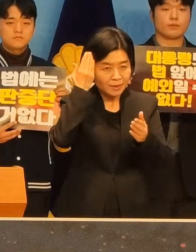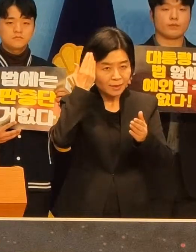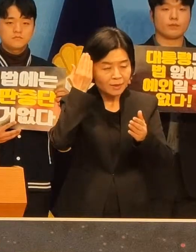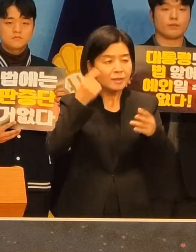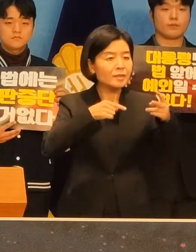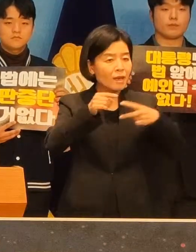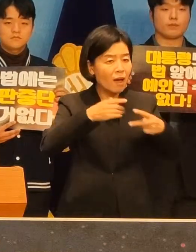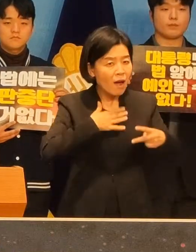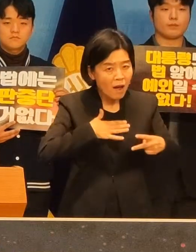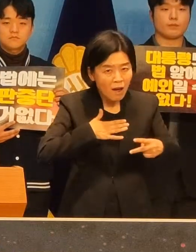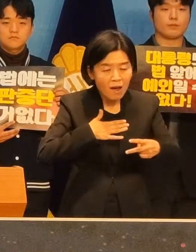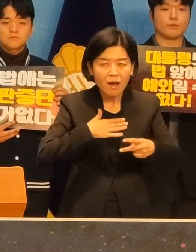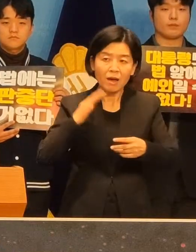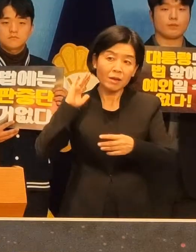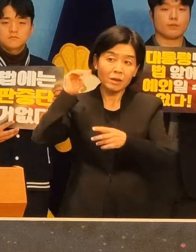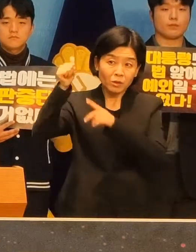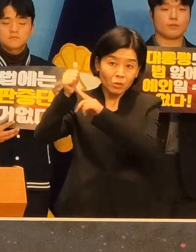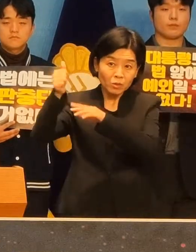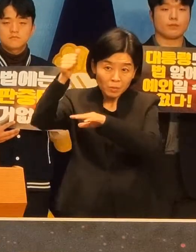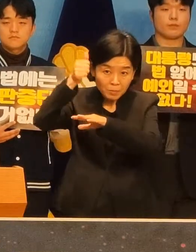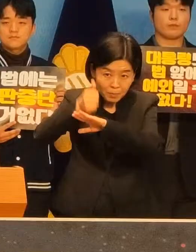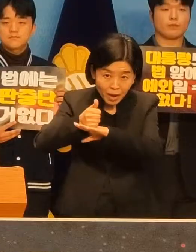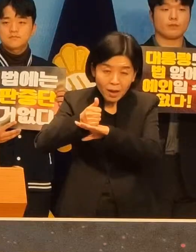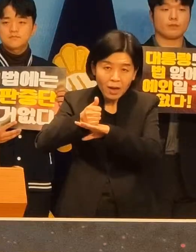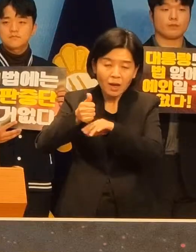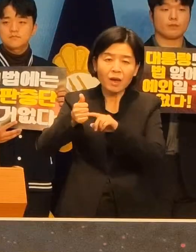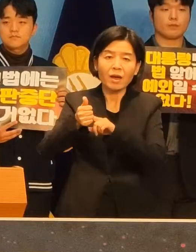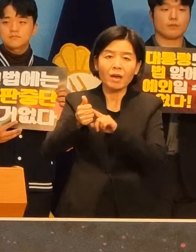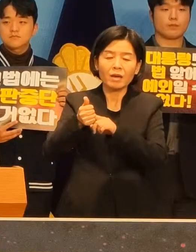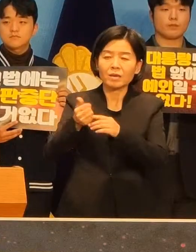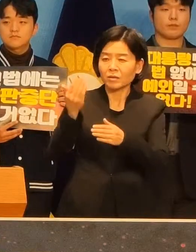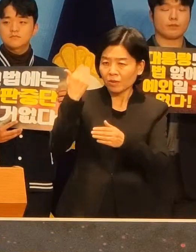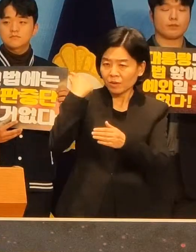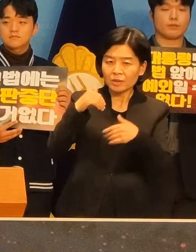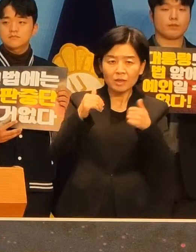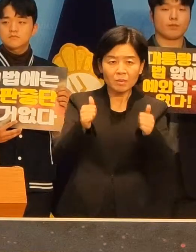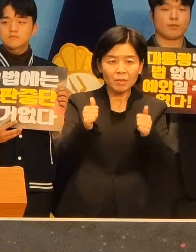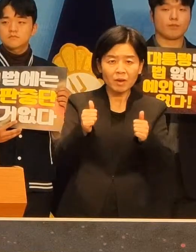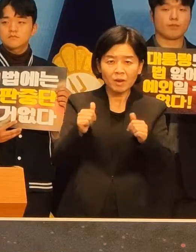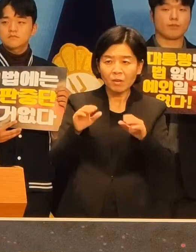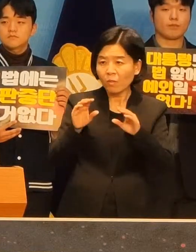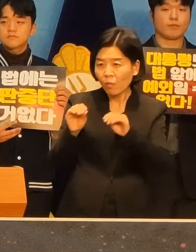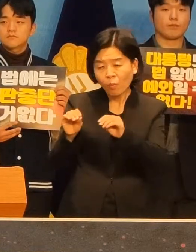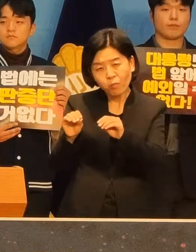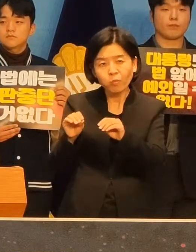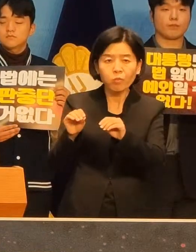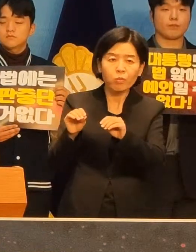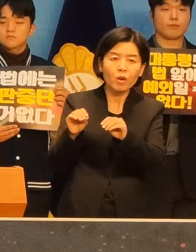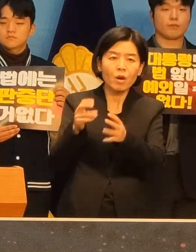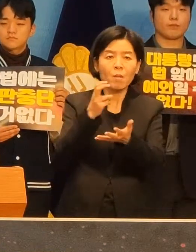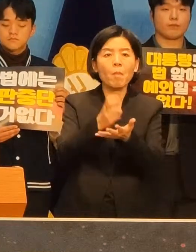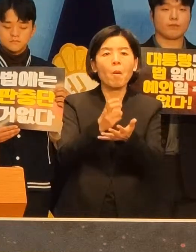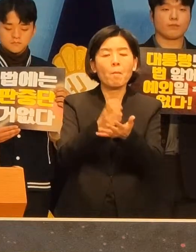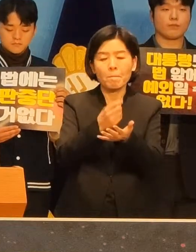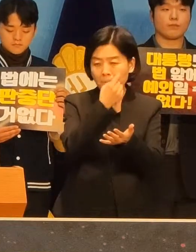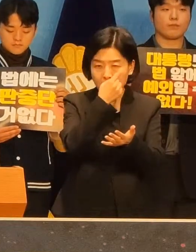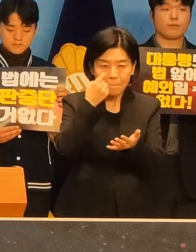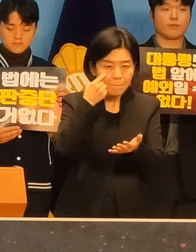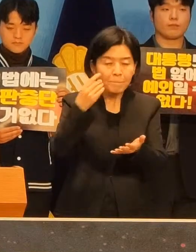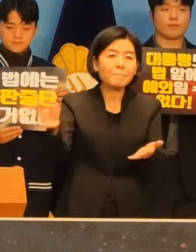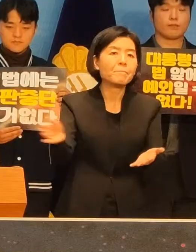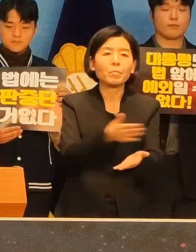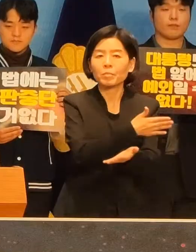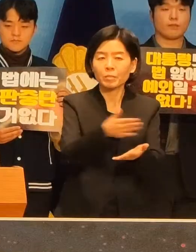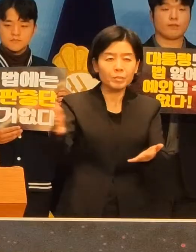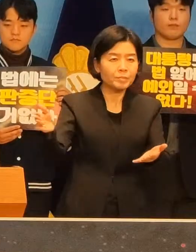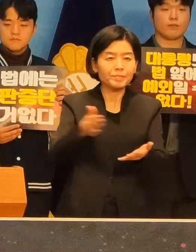국민들은 대통령이 된다고 해서 이미 진행되던 재판이 멈춘다는 그 어떤 법적 근거도 없다는